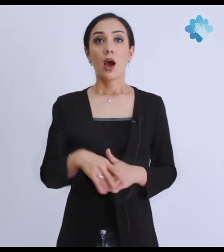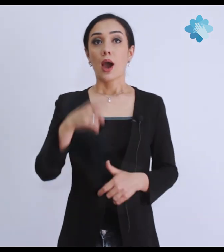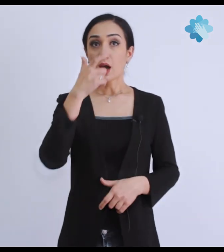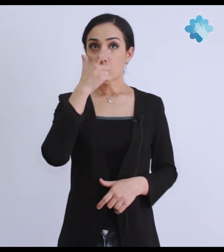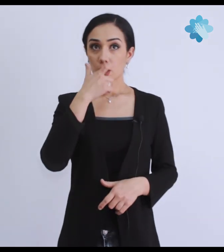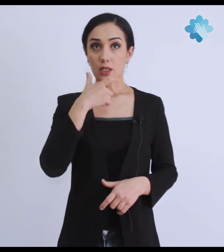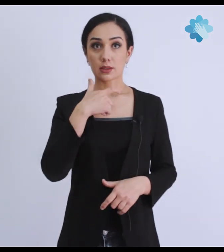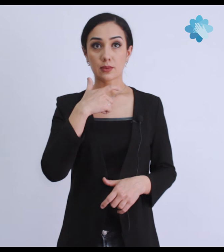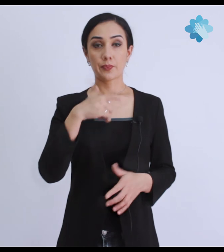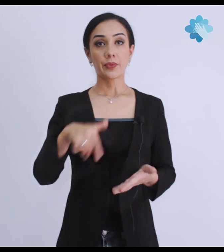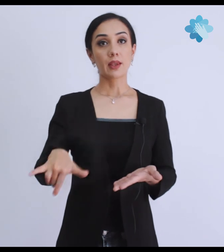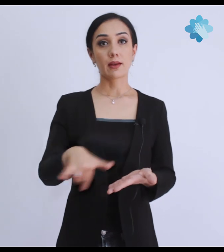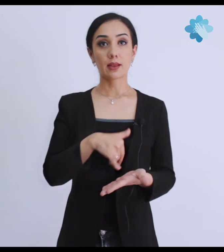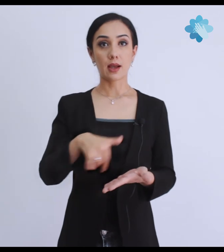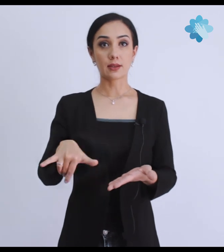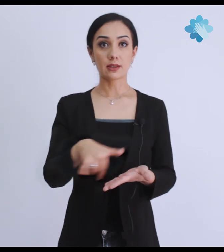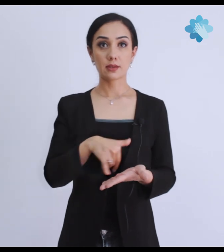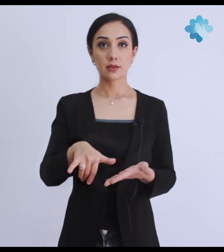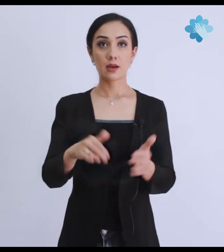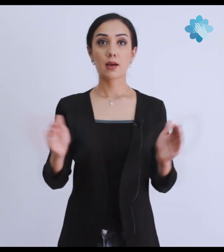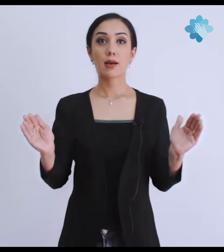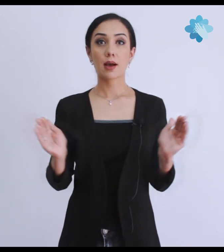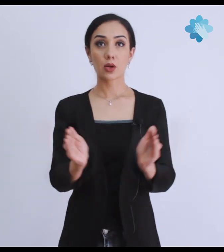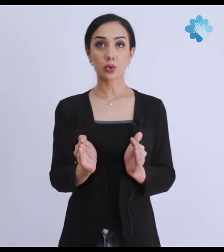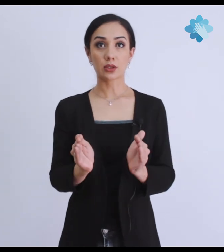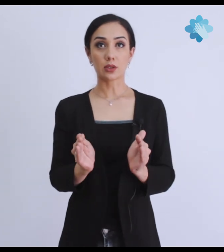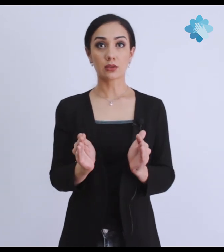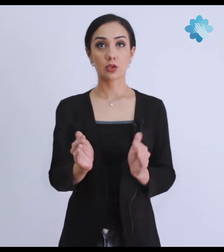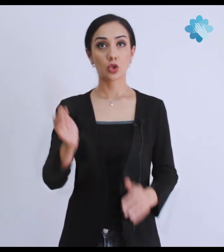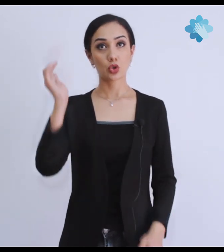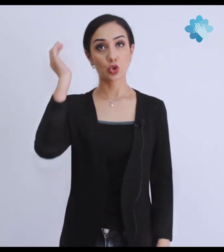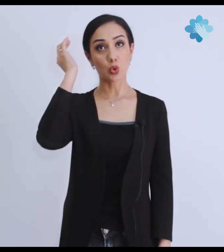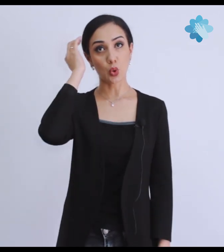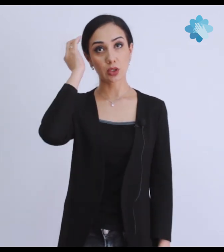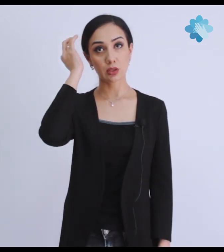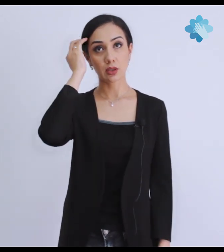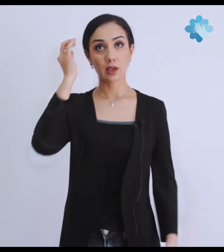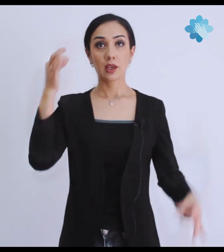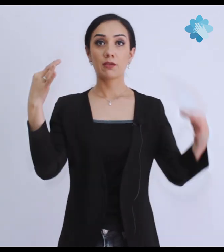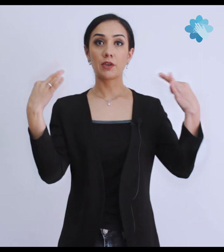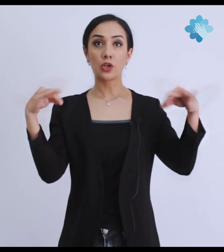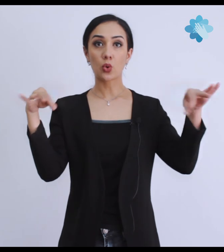аккуратно гладить короткий черный велико